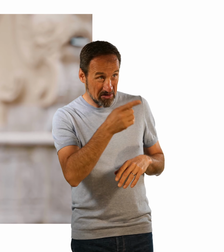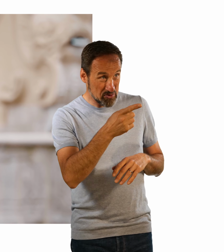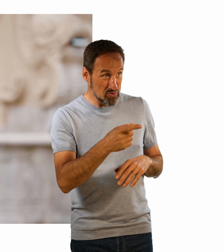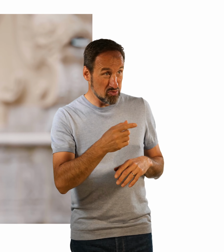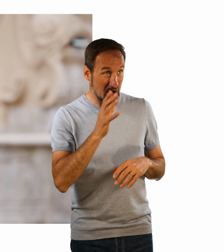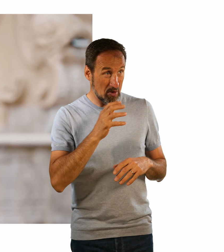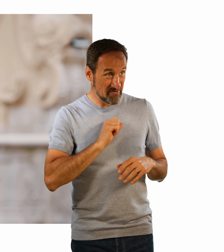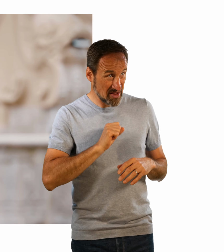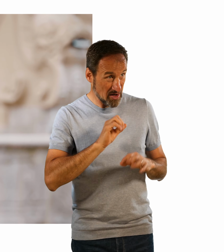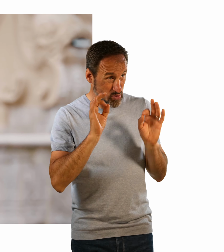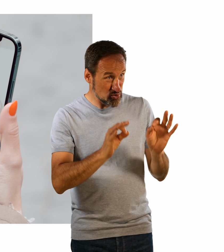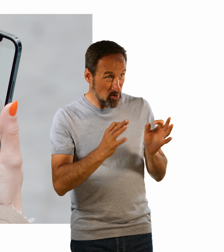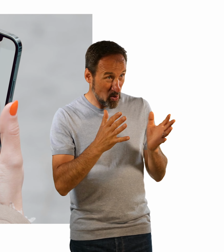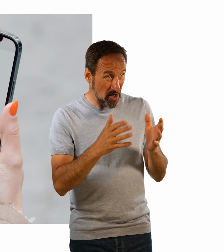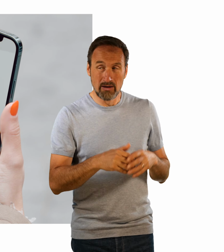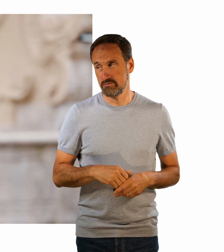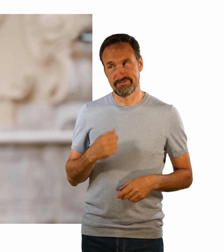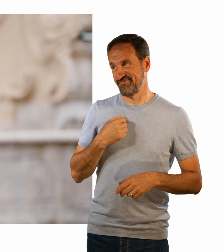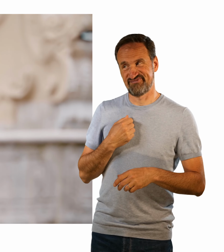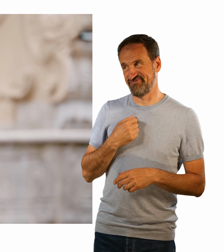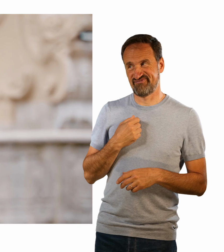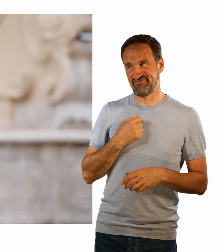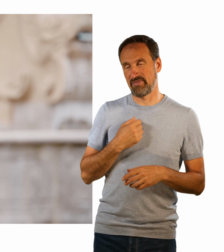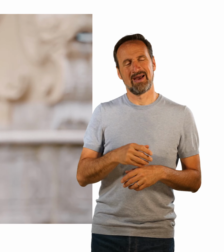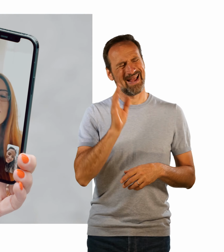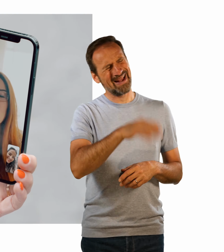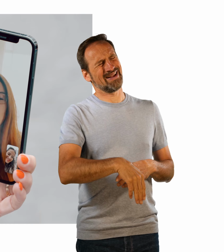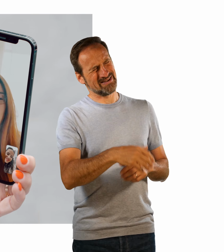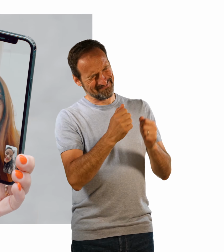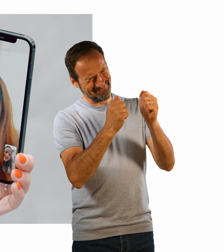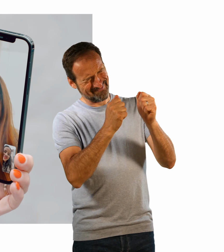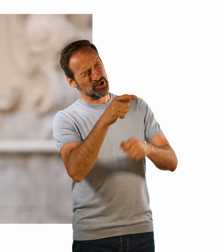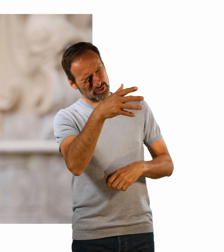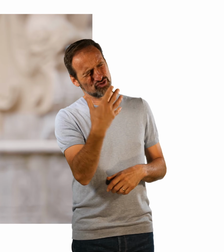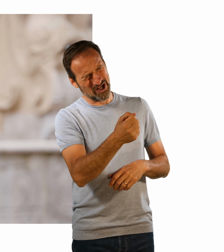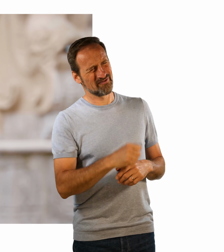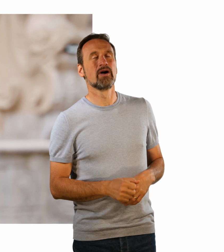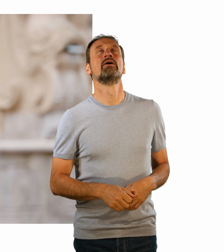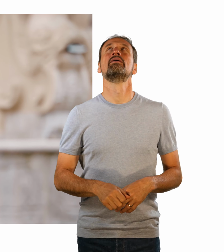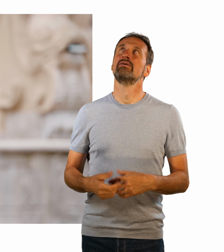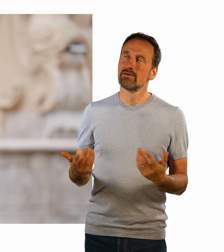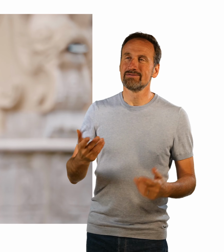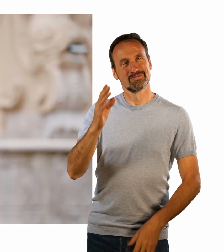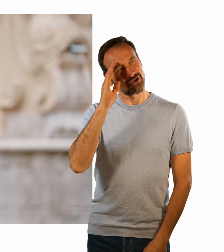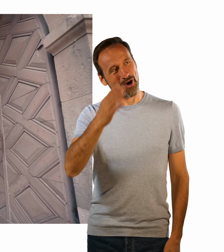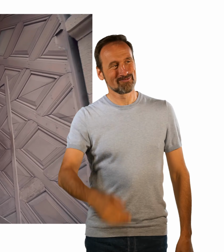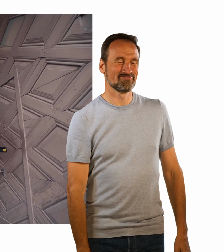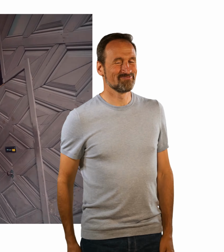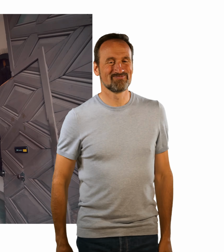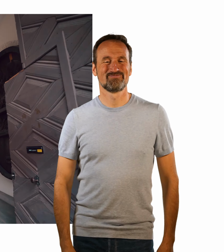verträgst du Alkohol in Allgemeinen? gut. Ich drücke dir die Daumen, du wirst das schon rocken. Ciao. Bis gleich, tschüssi.